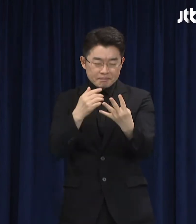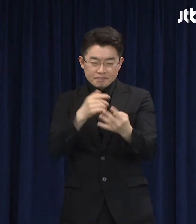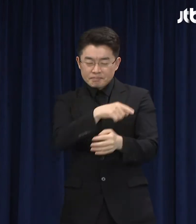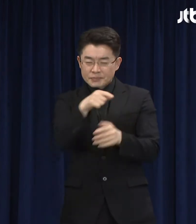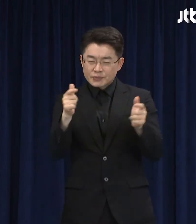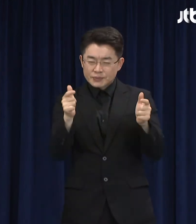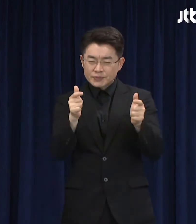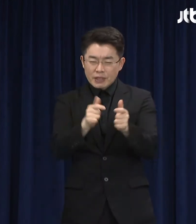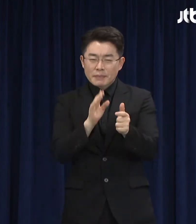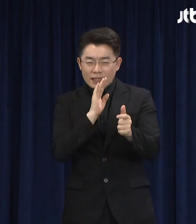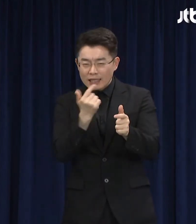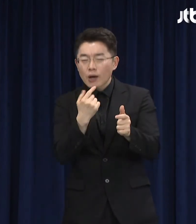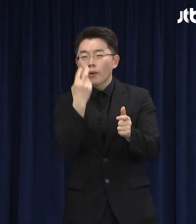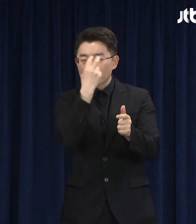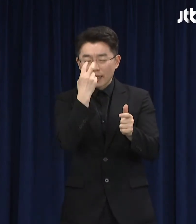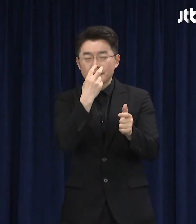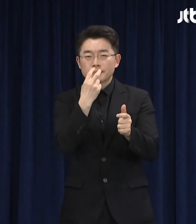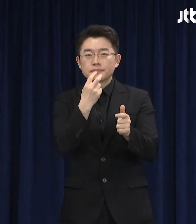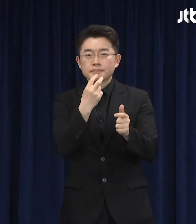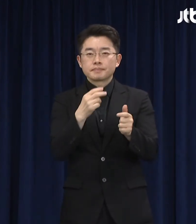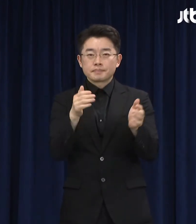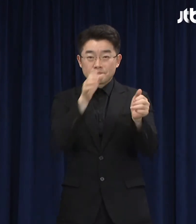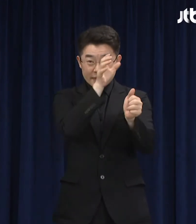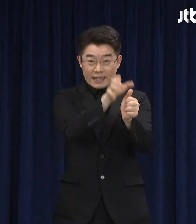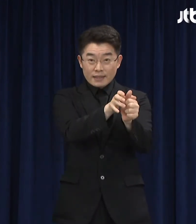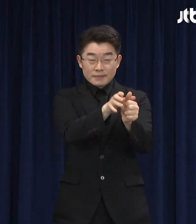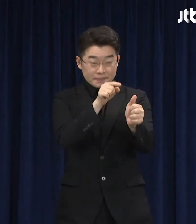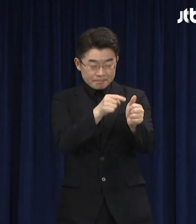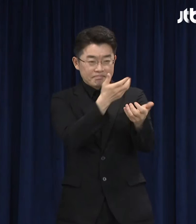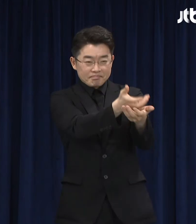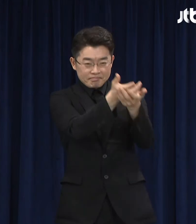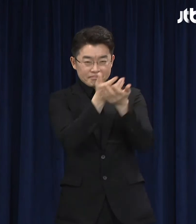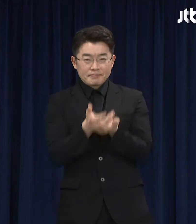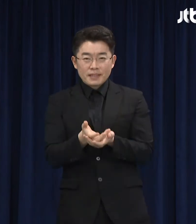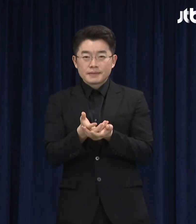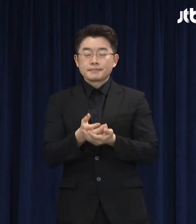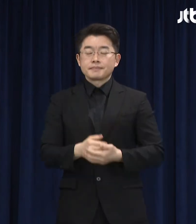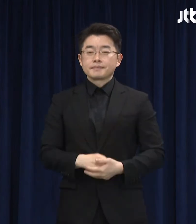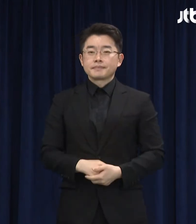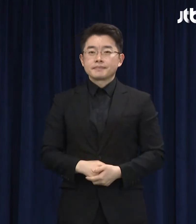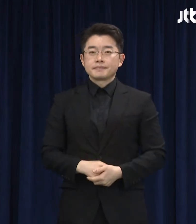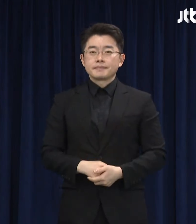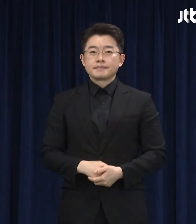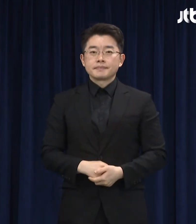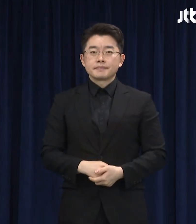있습니다. 이 부분에 대해서 자료를 확보했습니다.